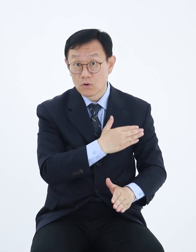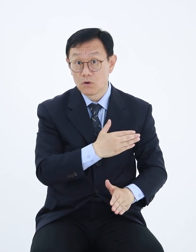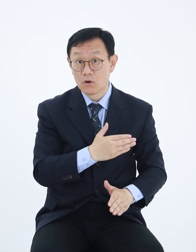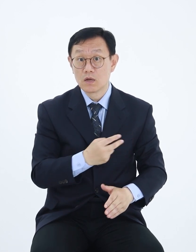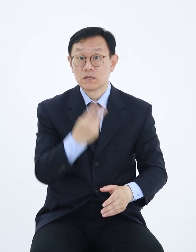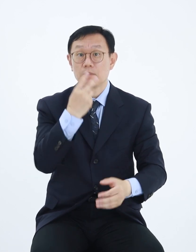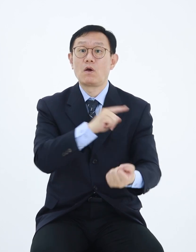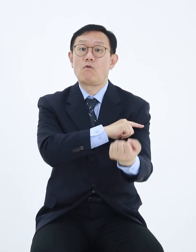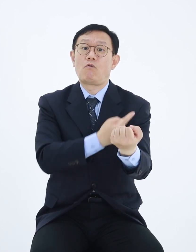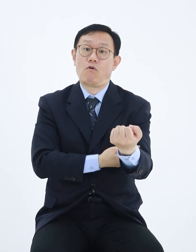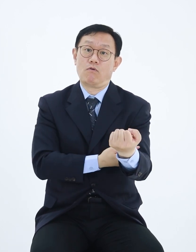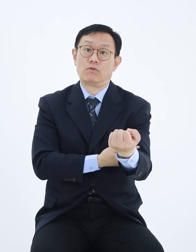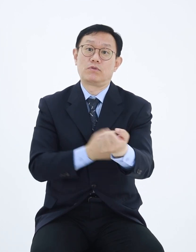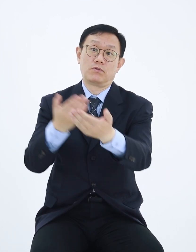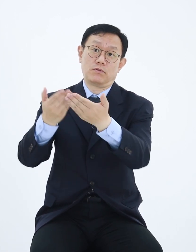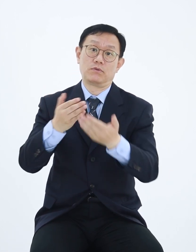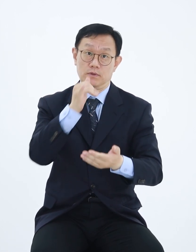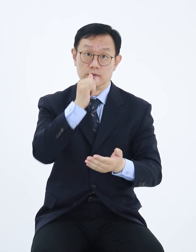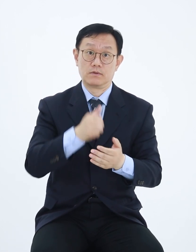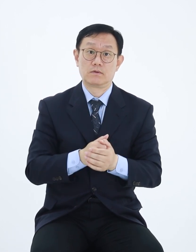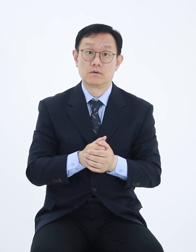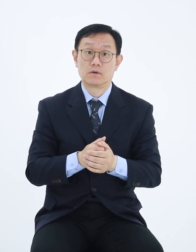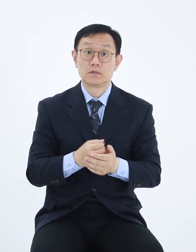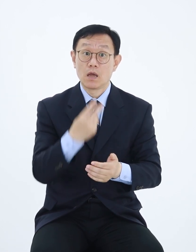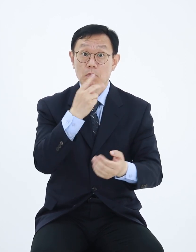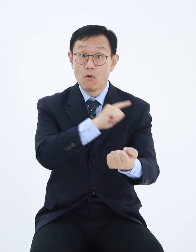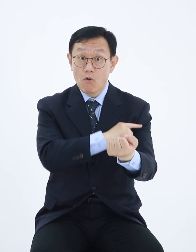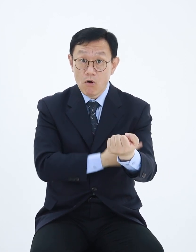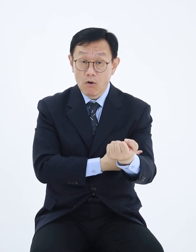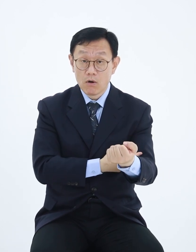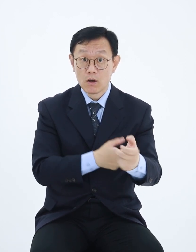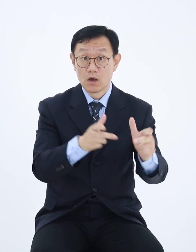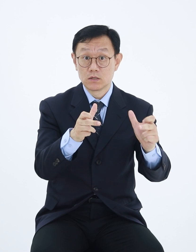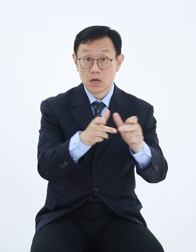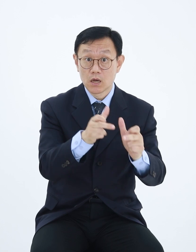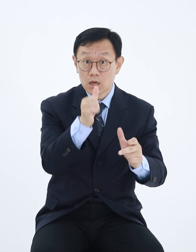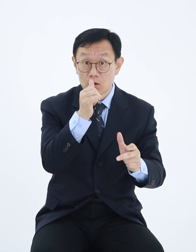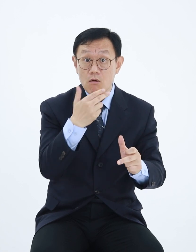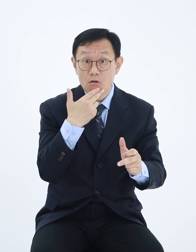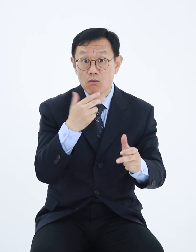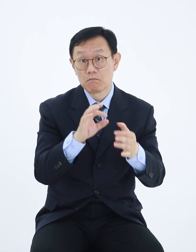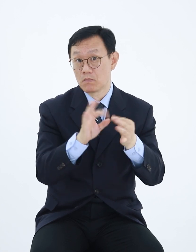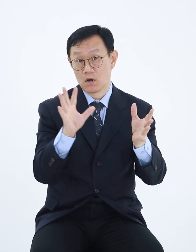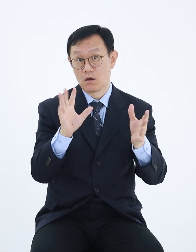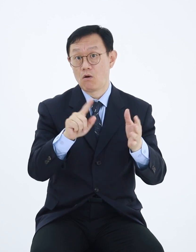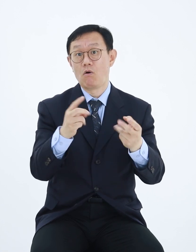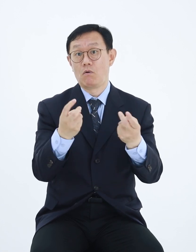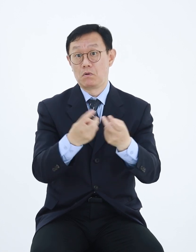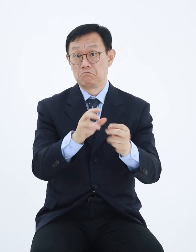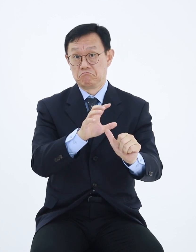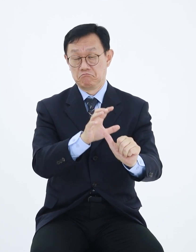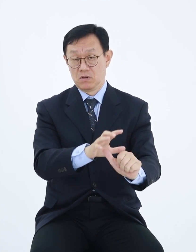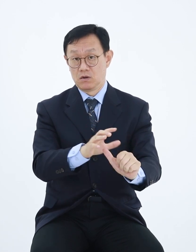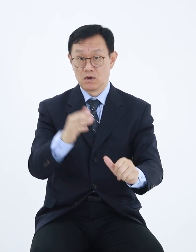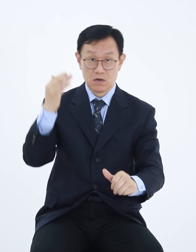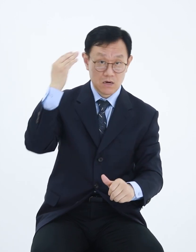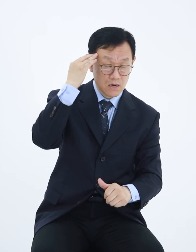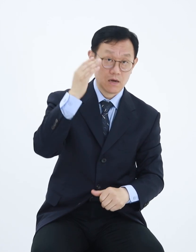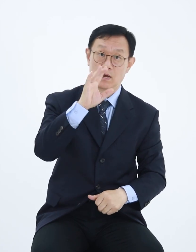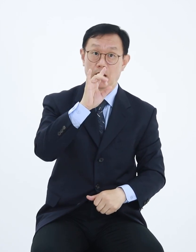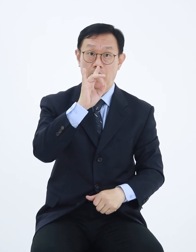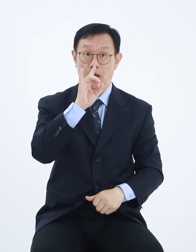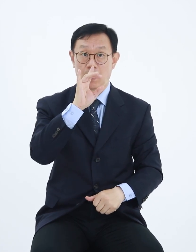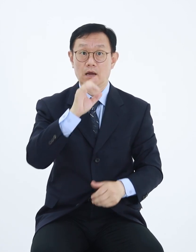천부적인 생명권을 부여받았습니다. 생명권은 장애 유무를 떠나 어떤 방법으로도 제한하거나 침해해서는 안